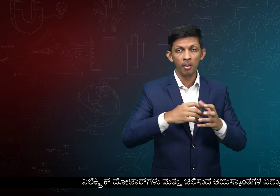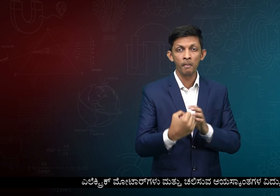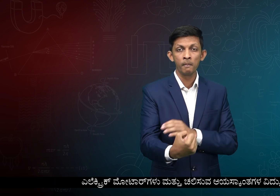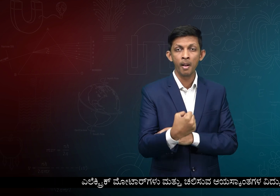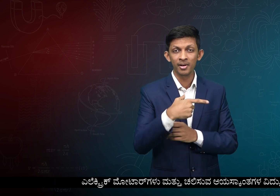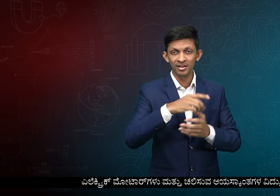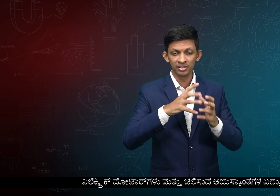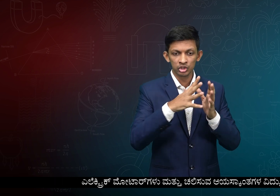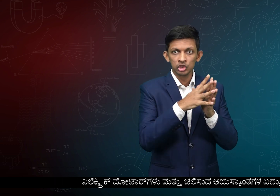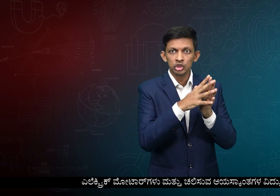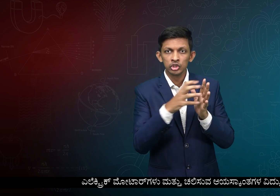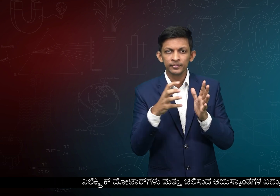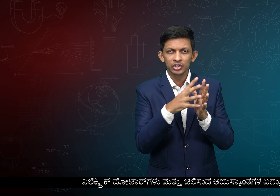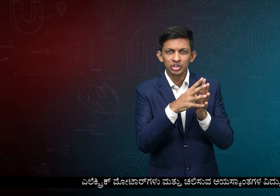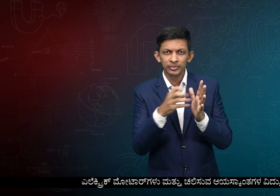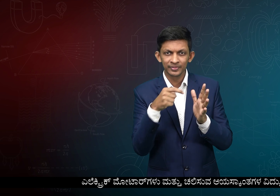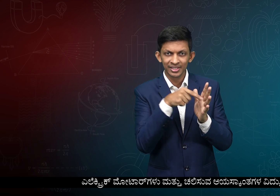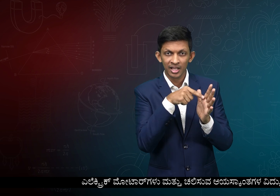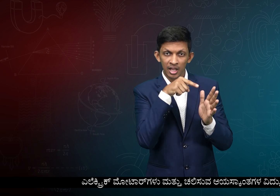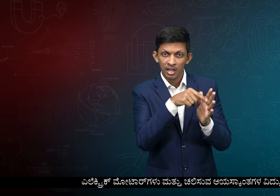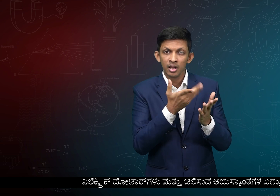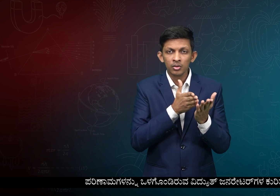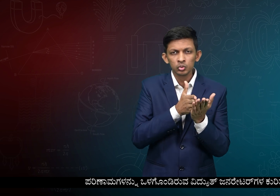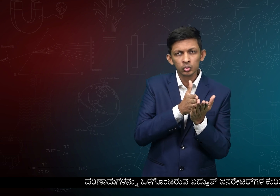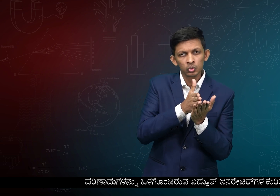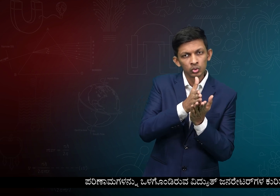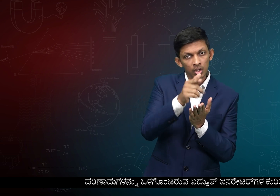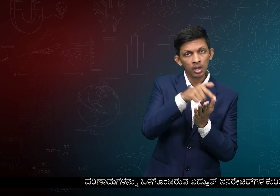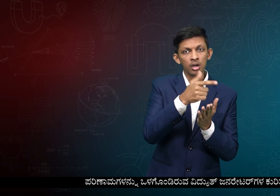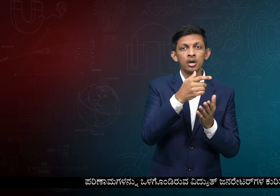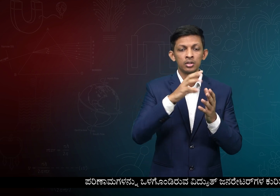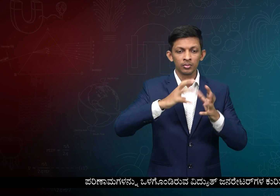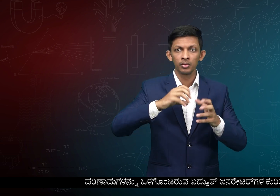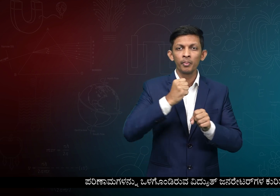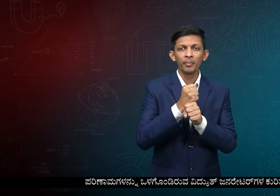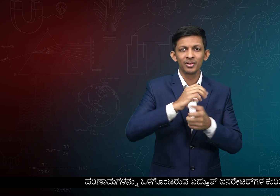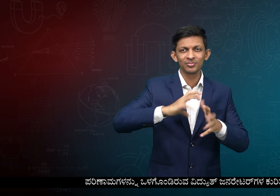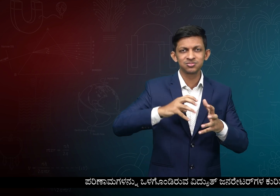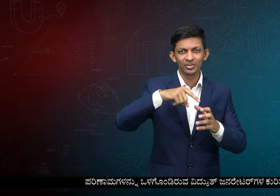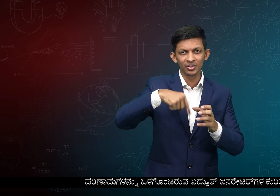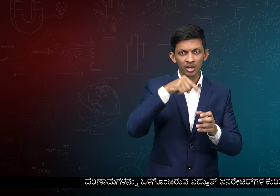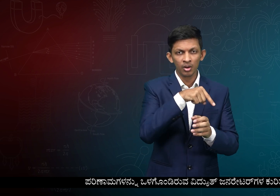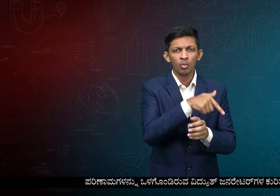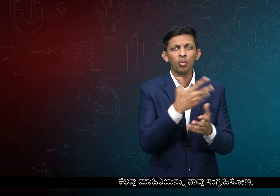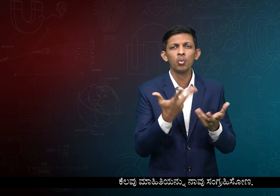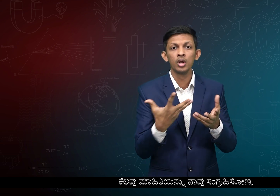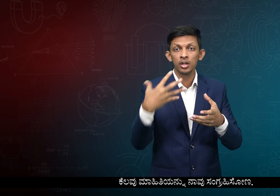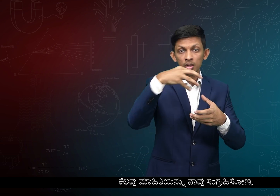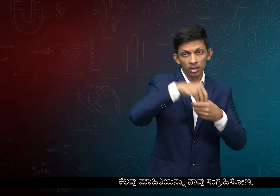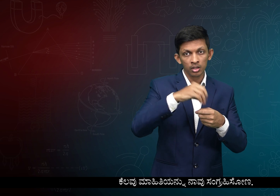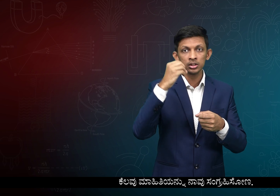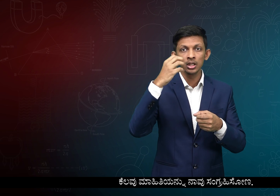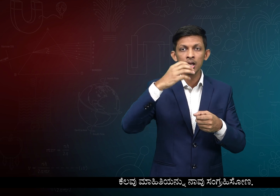ಮತ್ತು ಚಲಿಸುವ ಆಯಸ್ಕಾಂತಗಳ ವಿದ್ಯುತ್ ಪರಿಣಾಮಗಳನ್ನು ಒಳಗೊಂಡಿರುವ ವಿದ್ಯುತ್ ಜನರೇಟರ್ಗಳ ಕುರಿತು